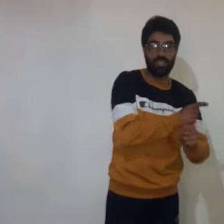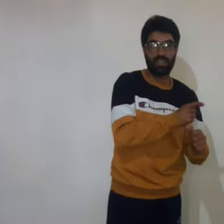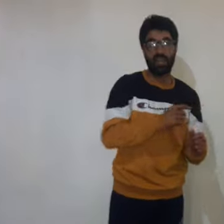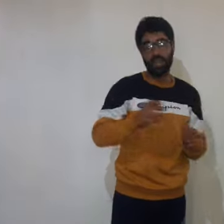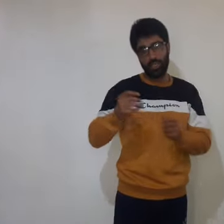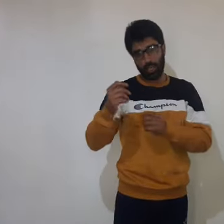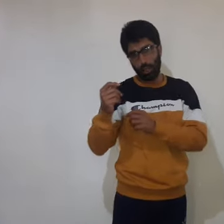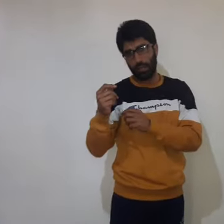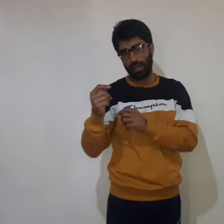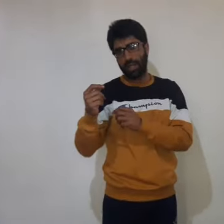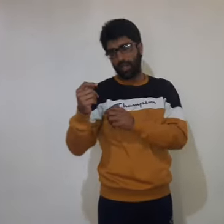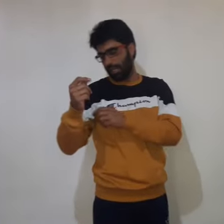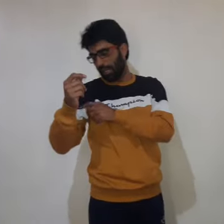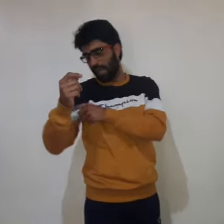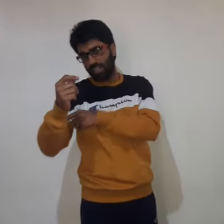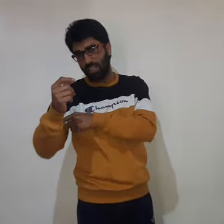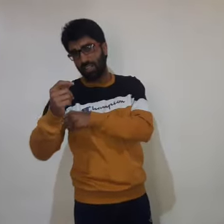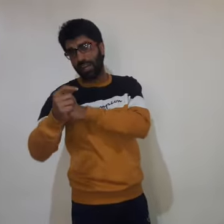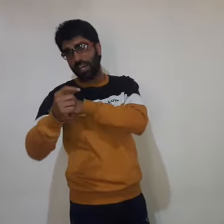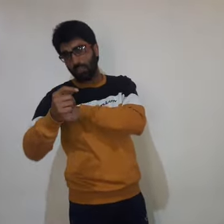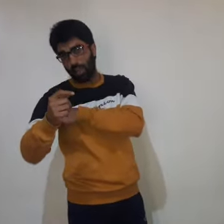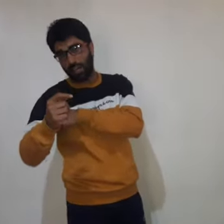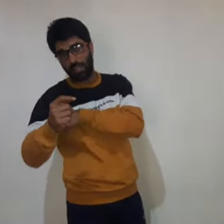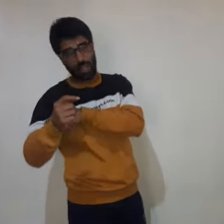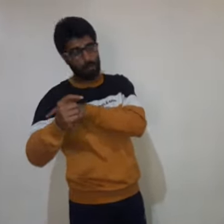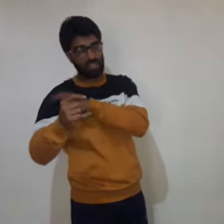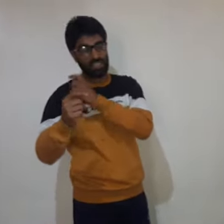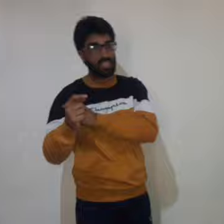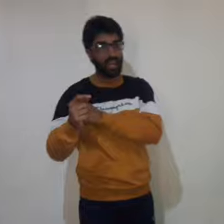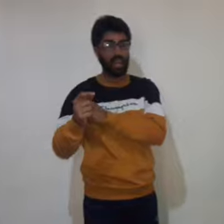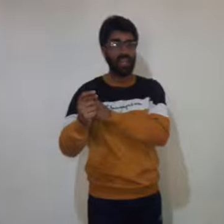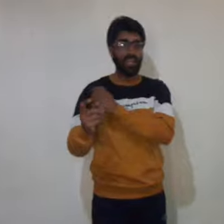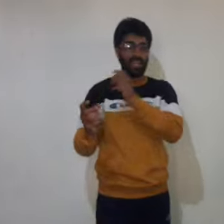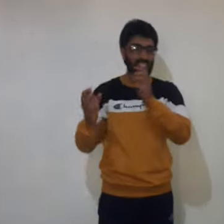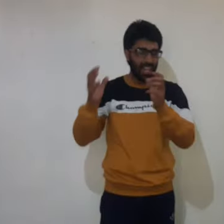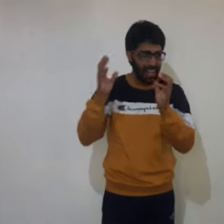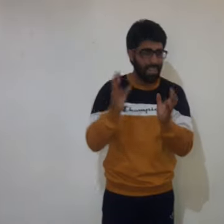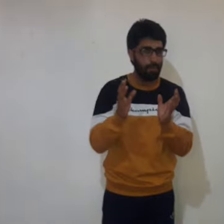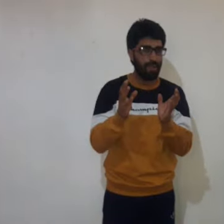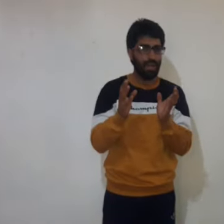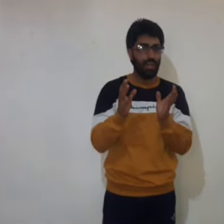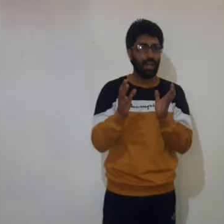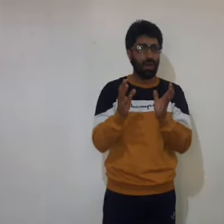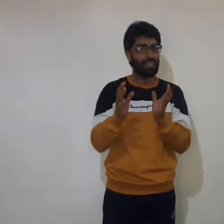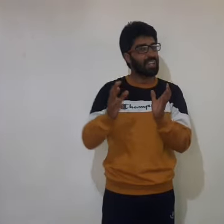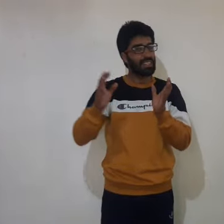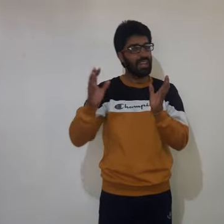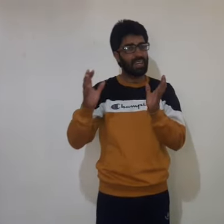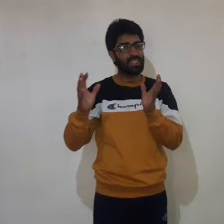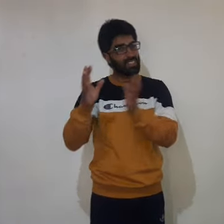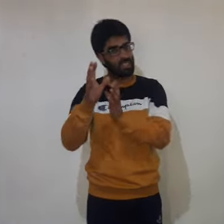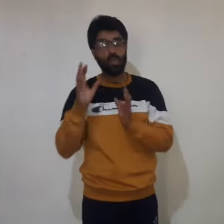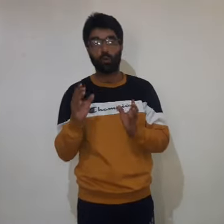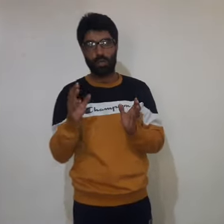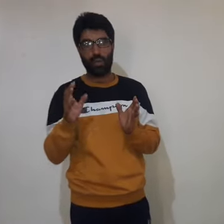छींकेंगे। ये जो हमारा ये छींकना है, ये जो एरिया जहां हमने छींका है, इस एरिया में हमें ज्यादा टच नहीं होता है।